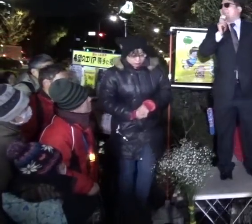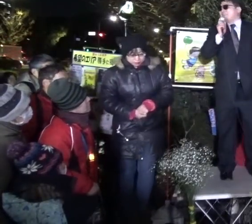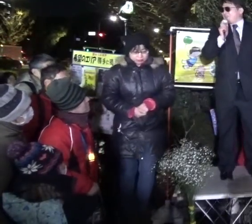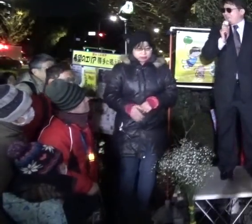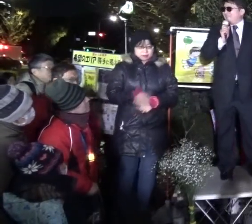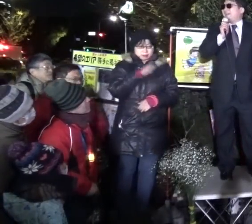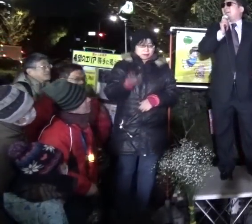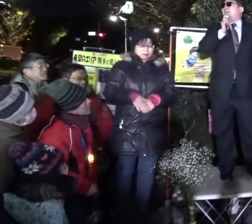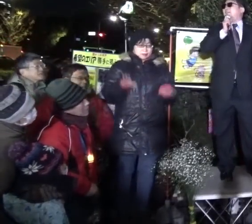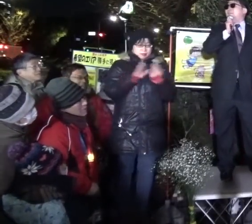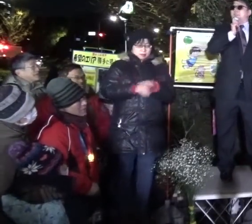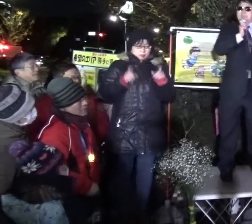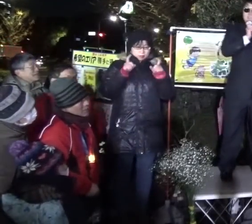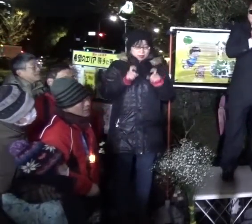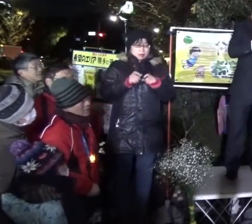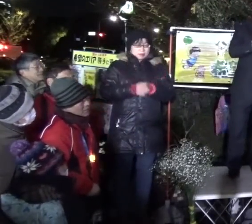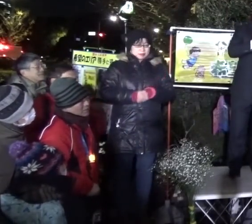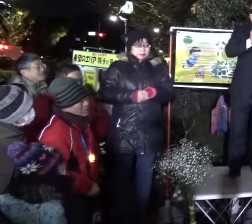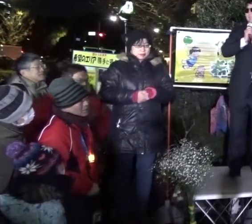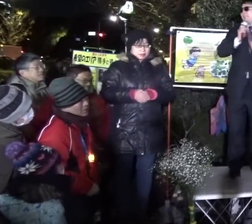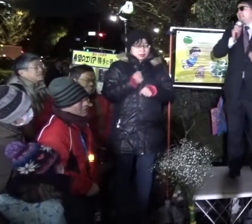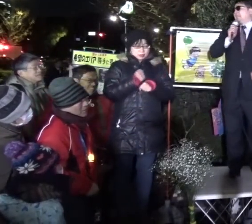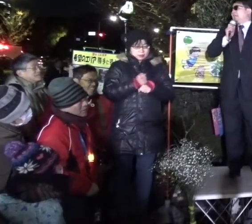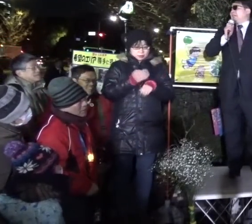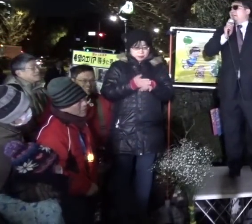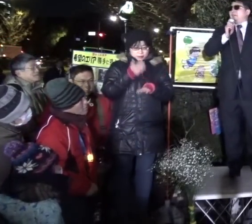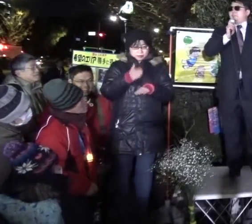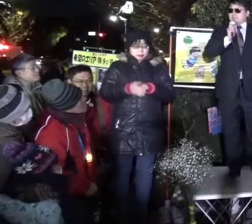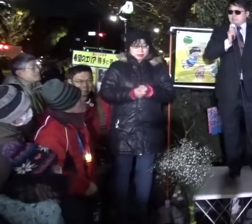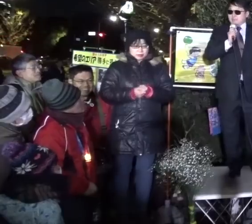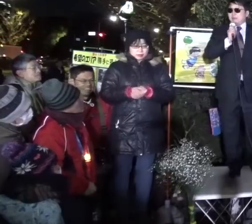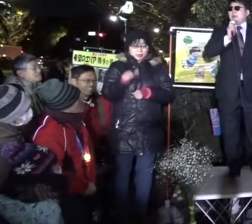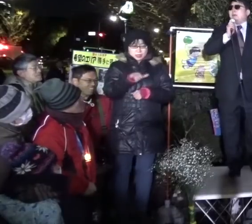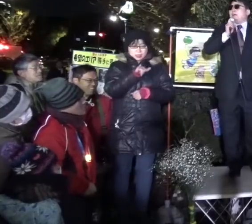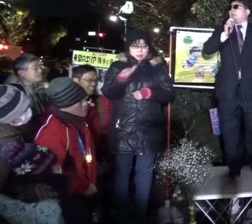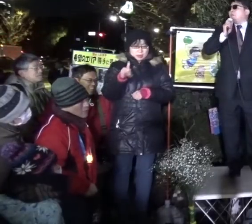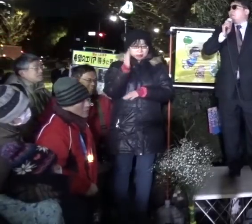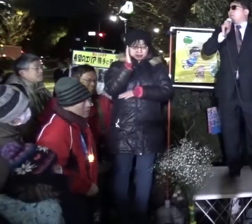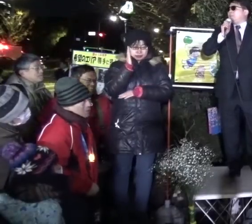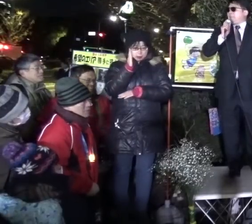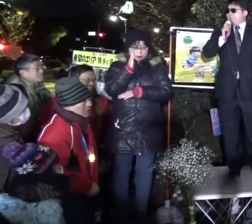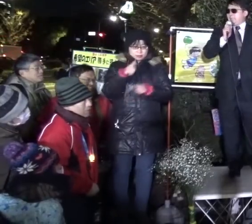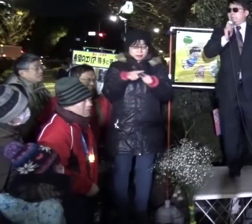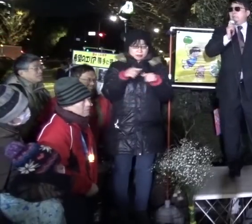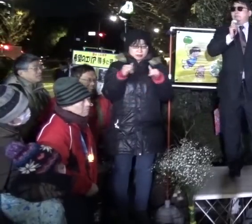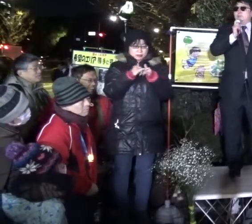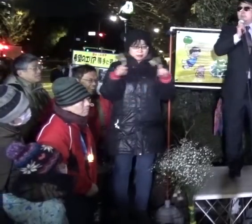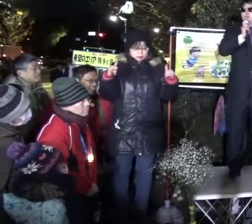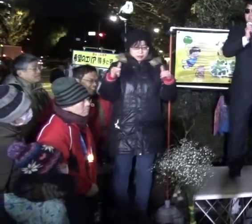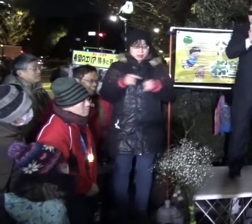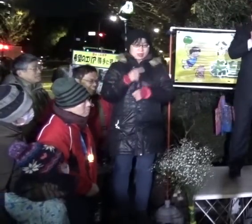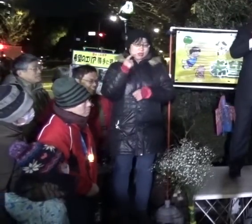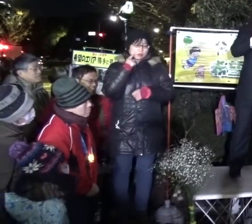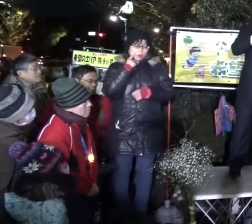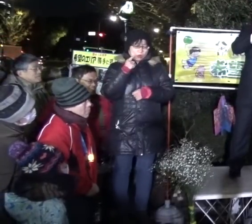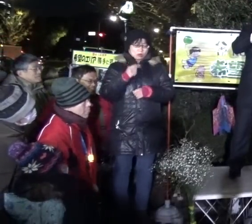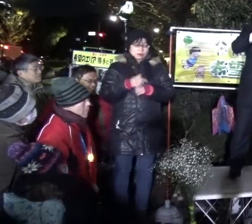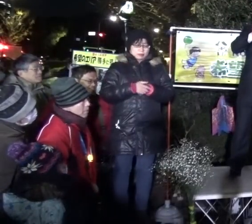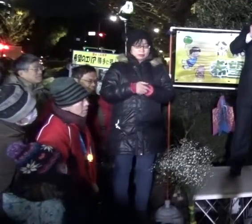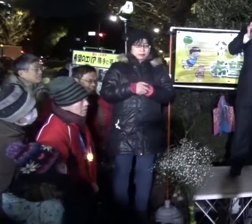皆さんこんばんは。お疲れ様です。安倍政権は国民に嘘をつい